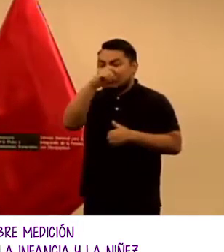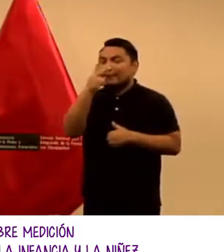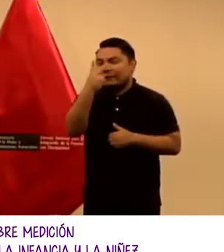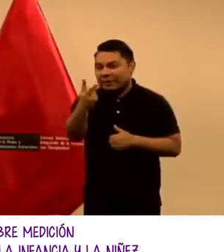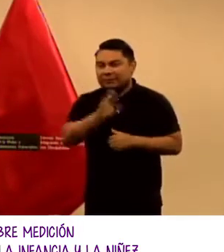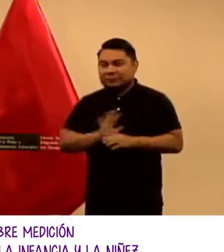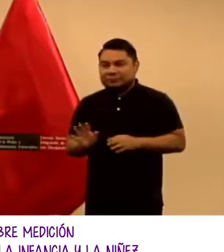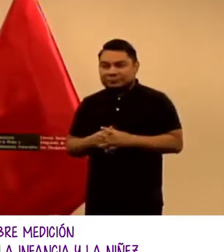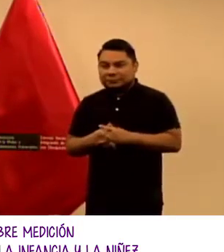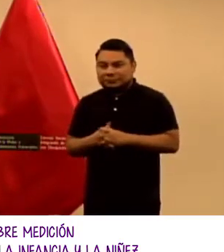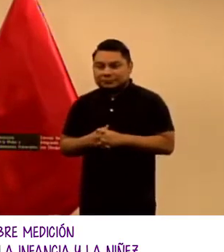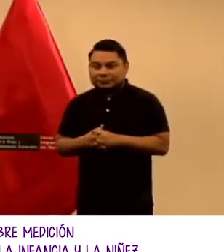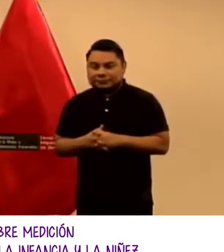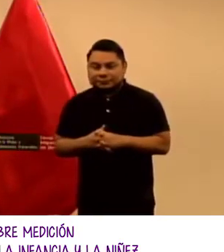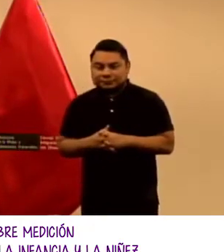ver?